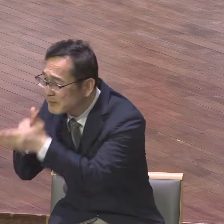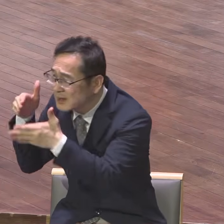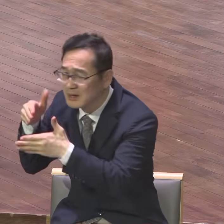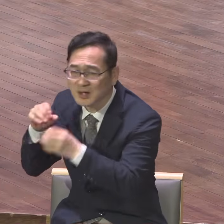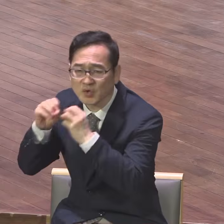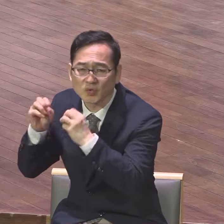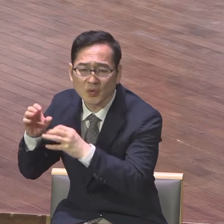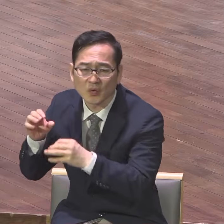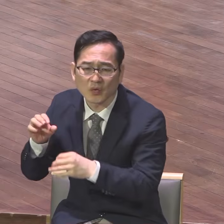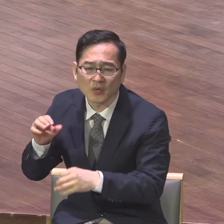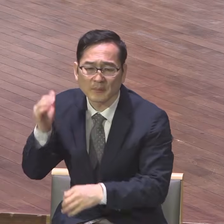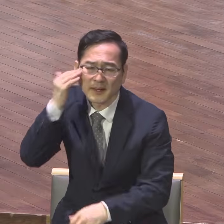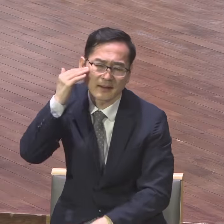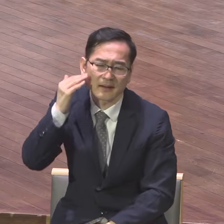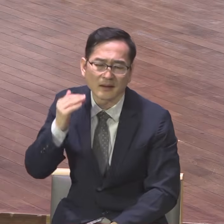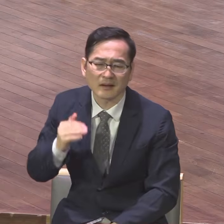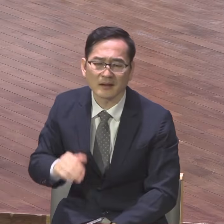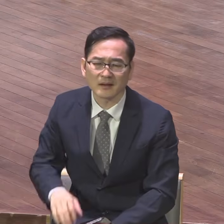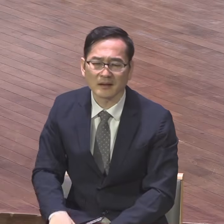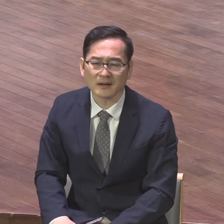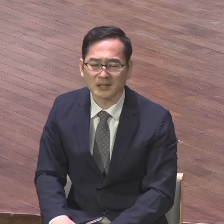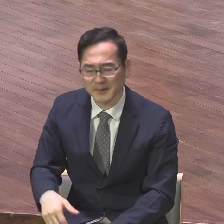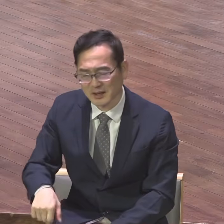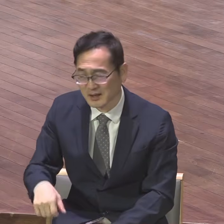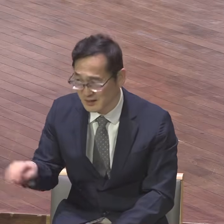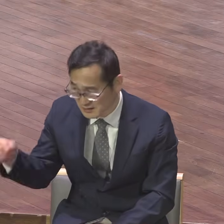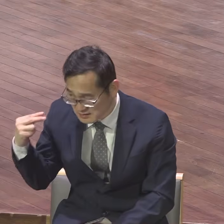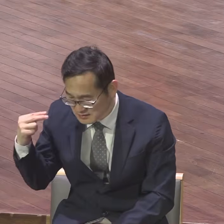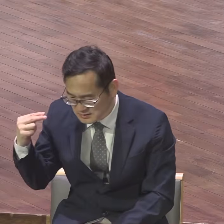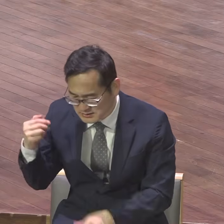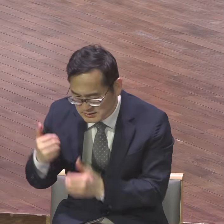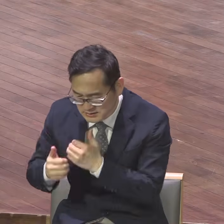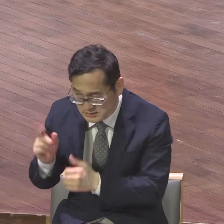바랍니다. 꼭 그때 먹을 거 뭐 있어요. 그래서